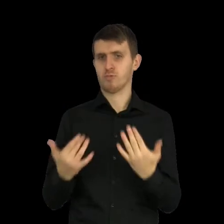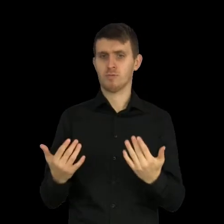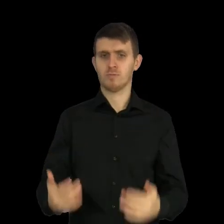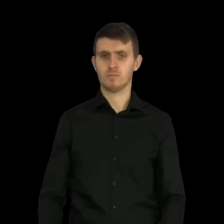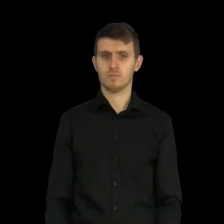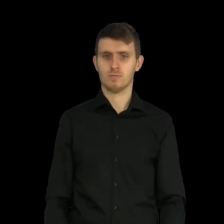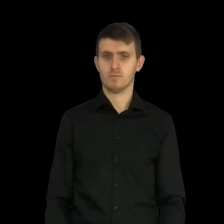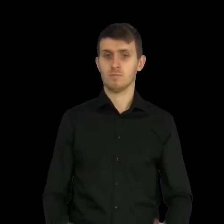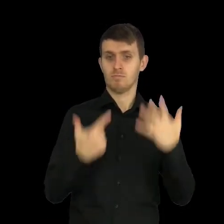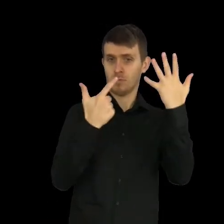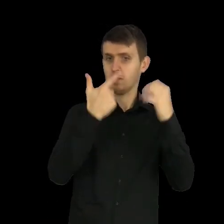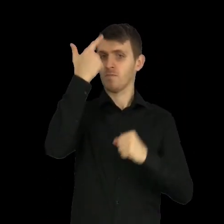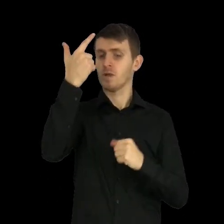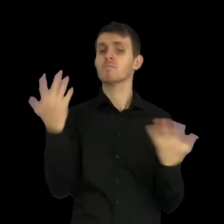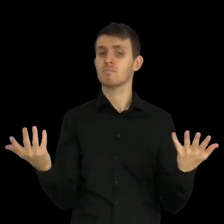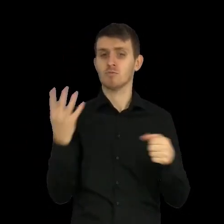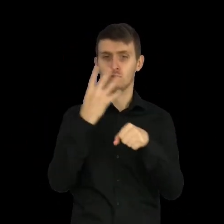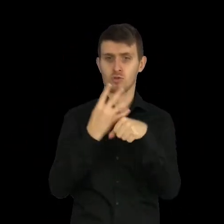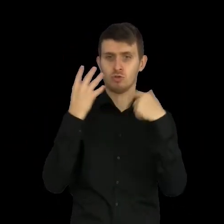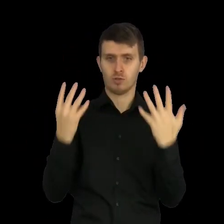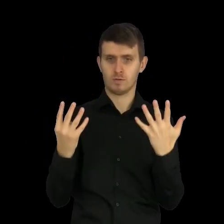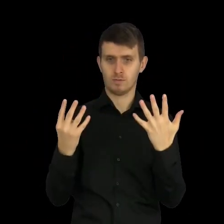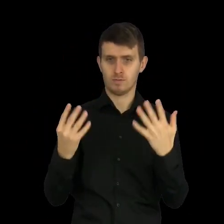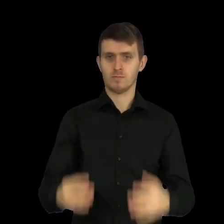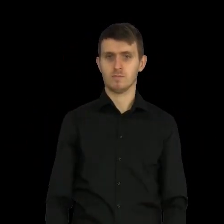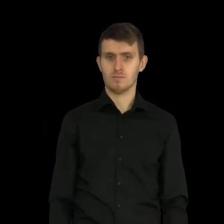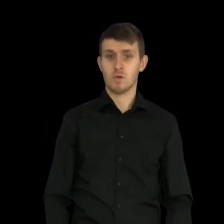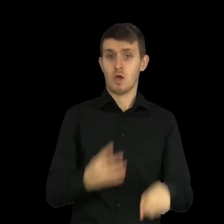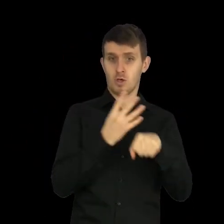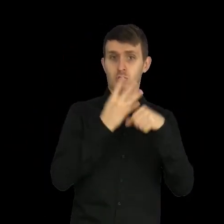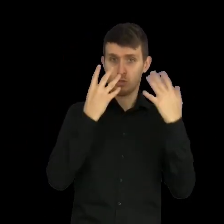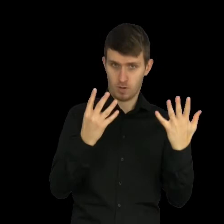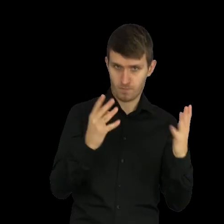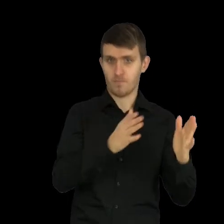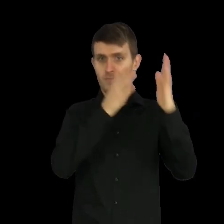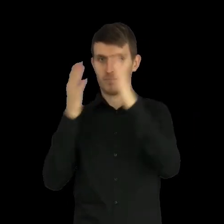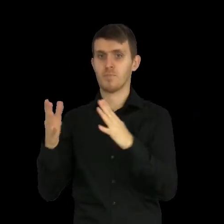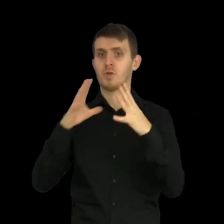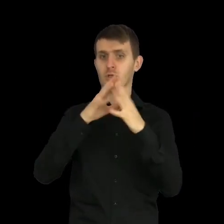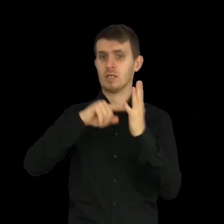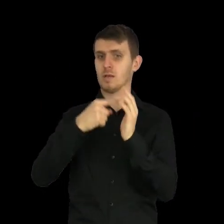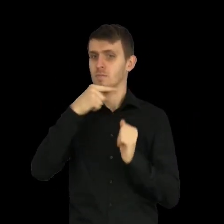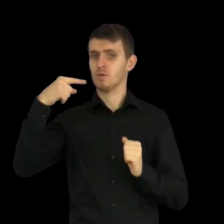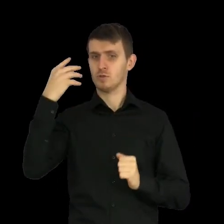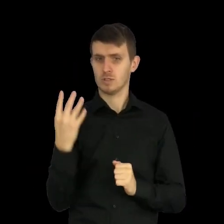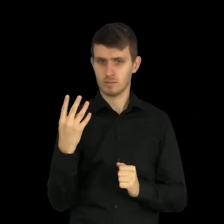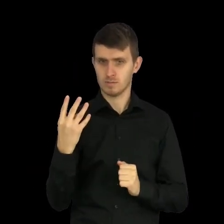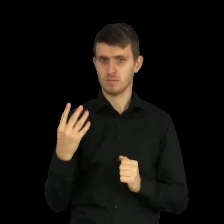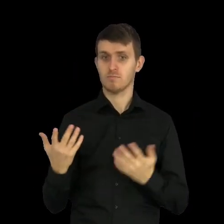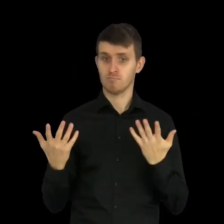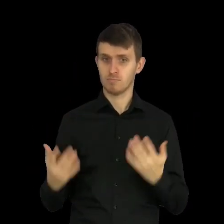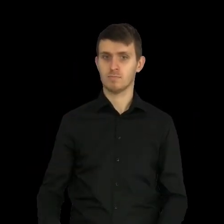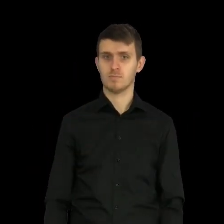Teraz wystarczy policzyć. 7 do kwadratu to 49, 49 i dalej